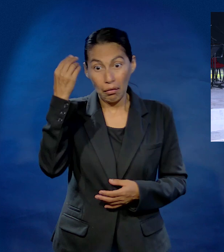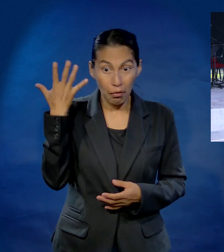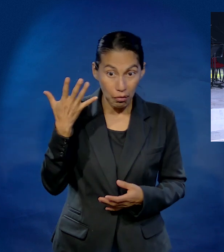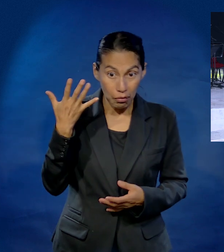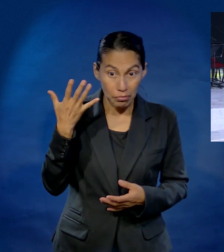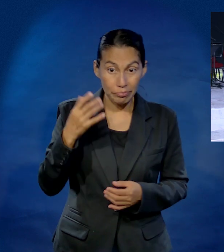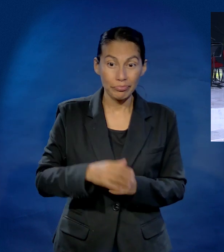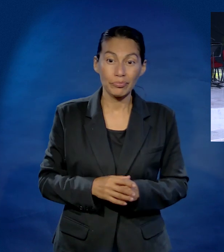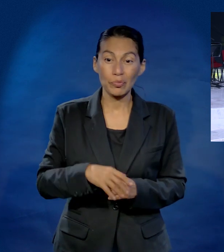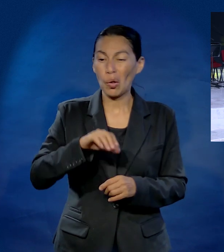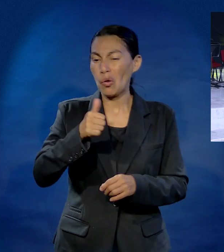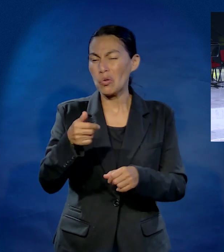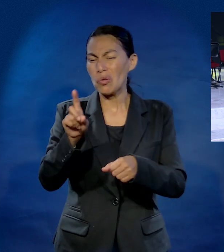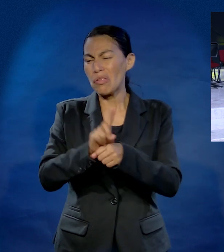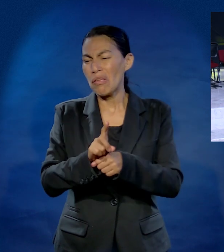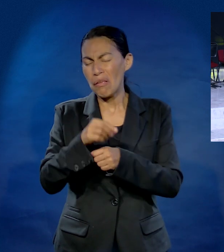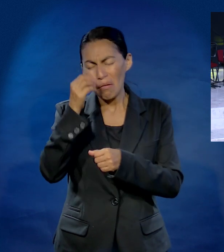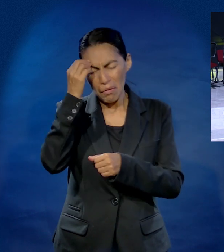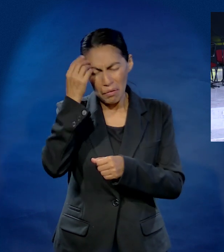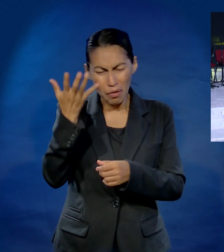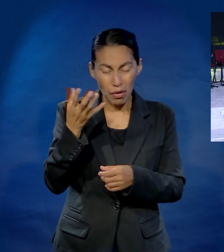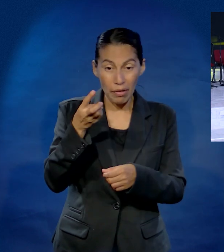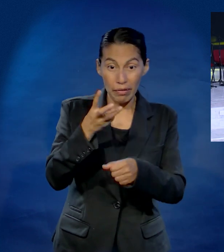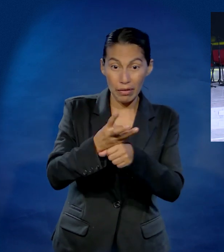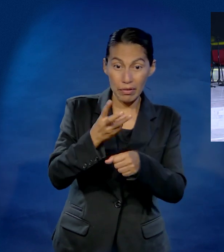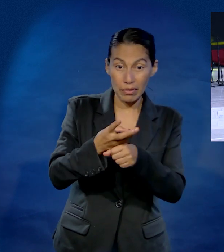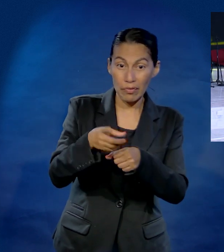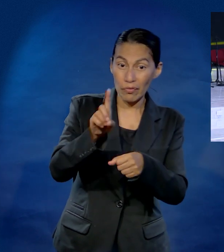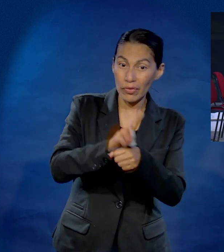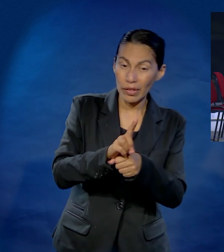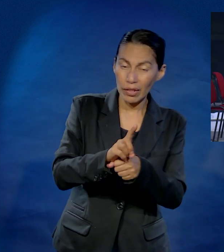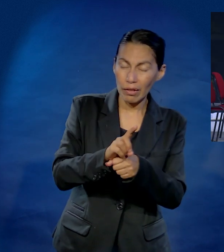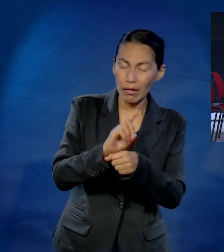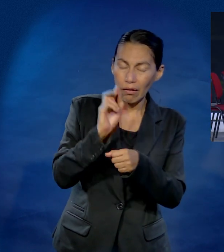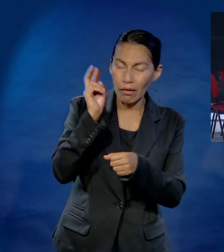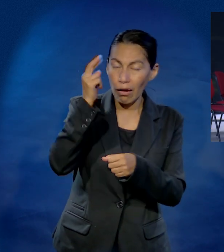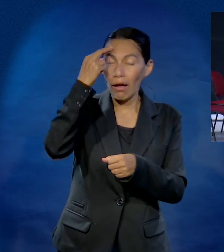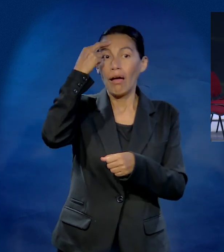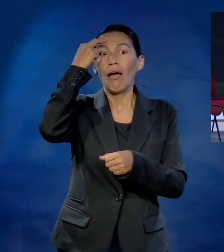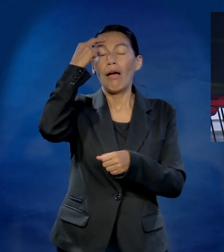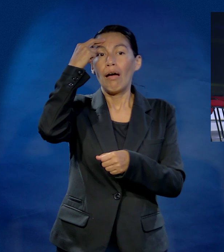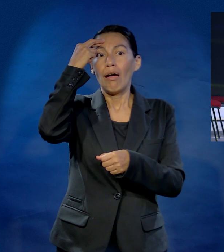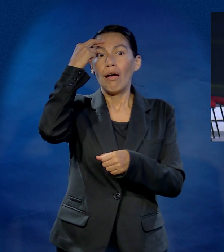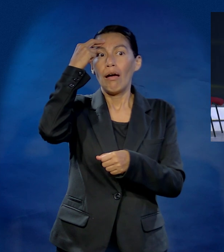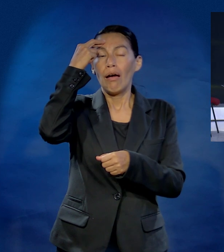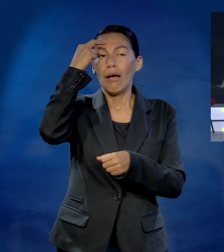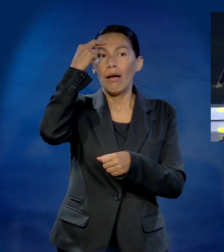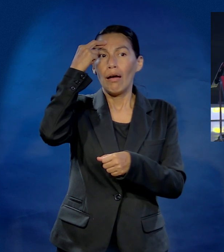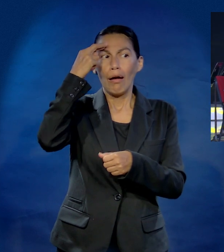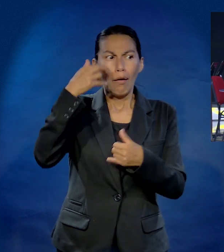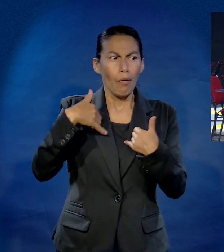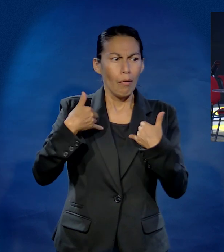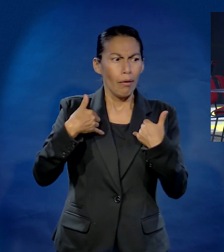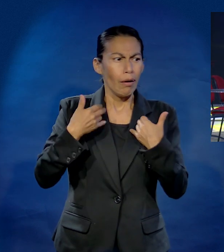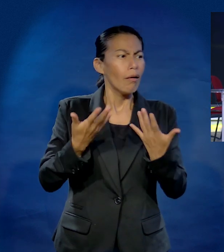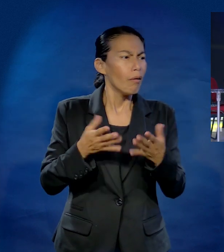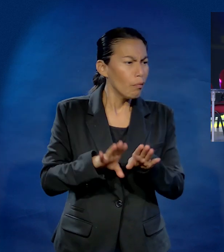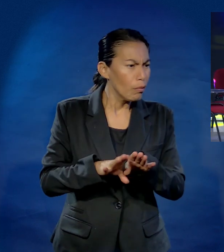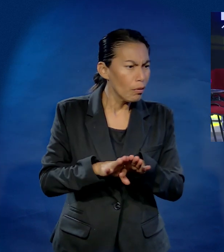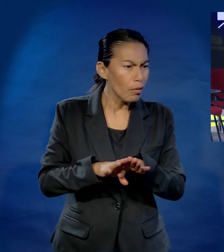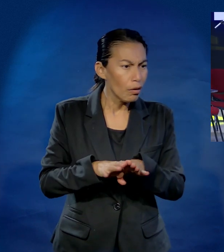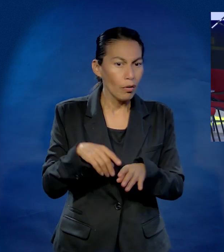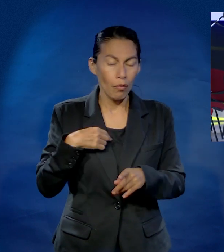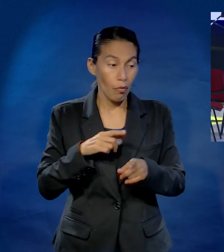Pero debo confesar que después se me olvidó. Al otro día se me olvidó. Al tercer y penúltimo día del evento,